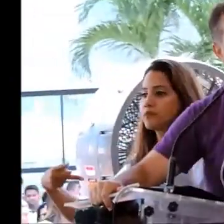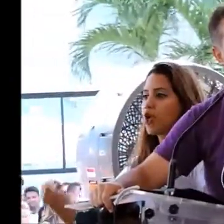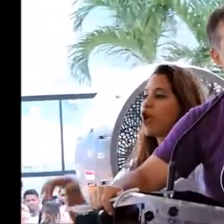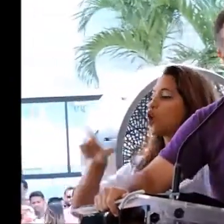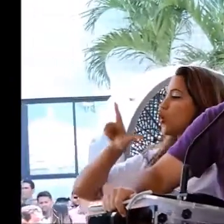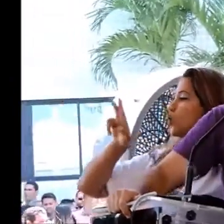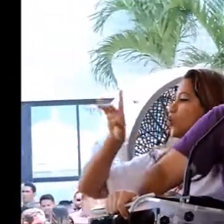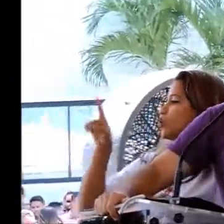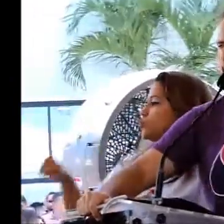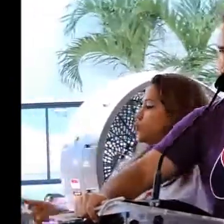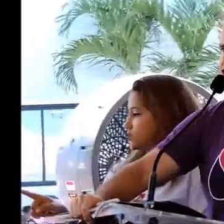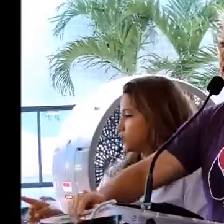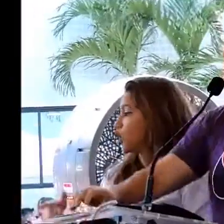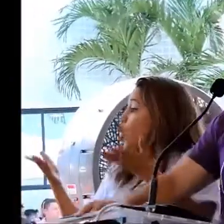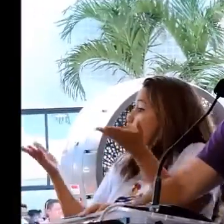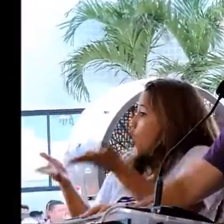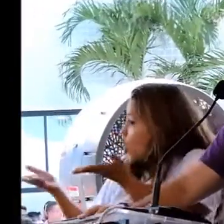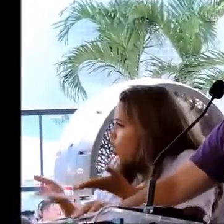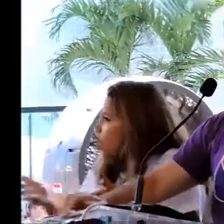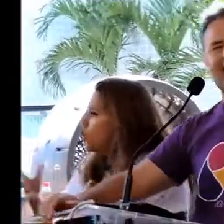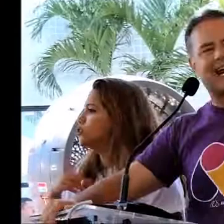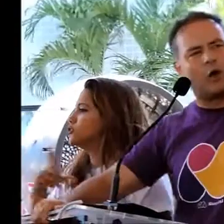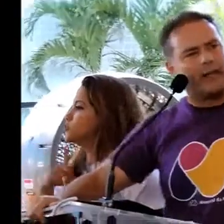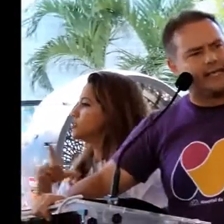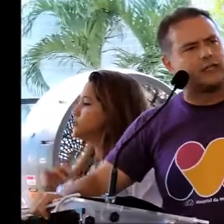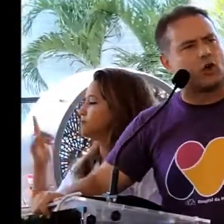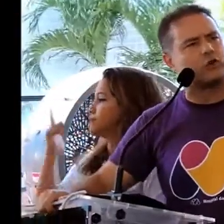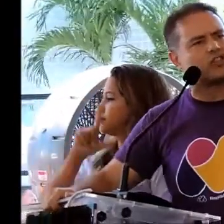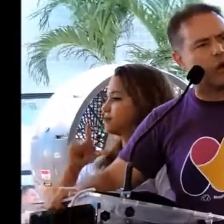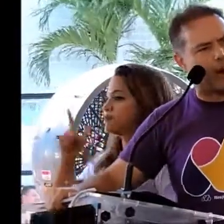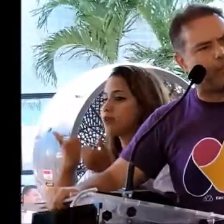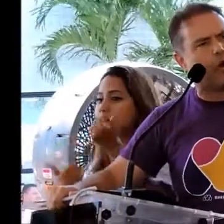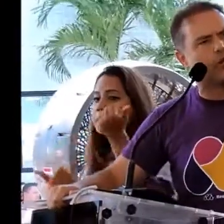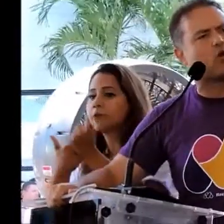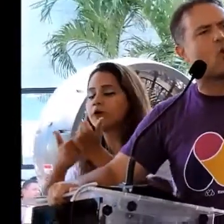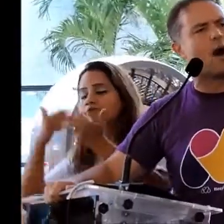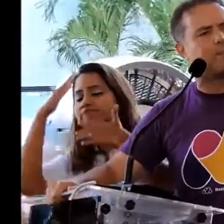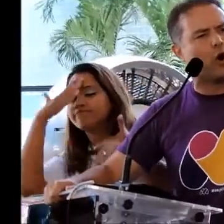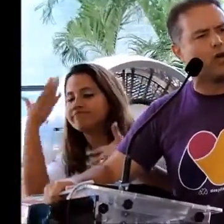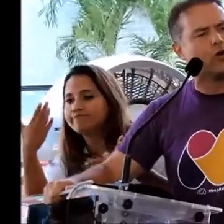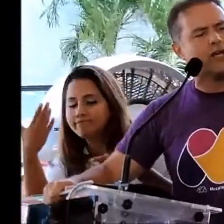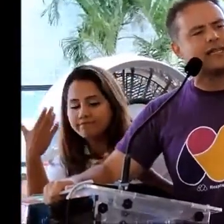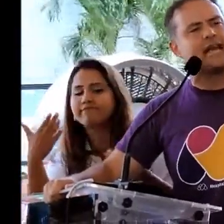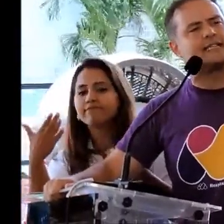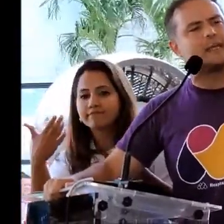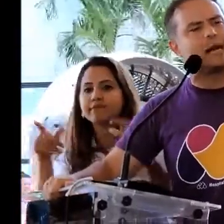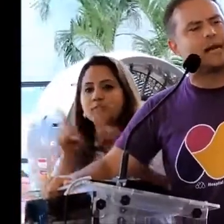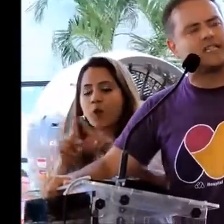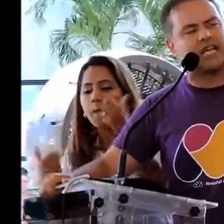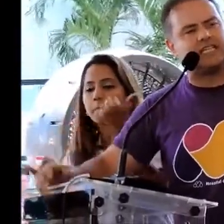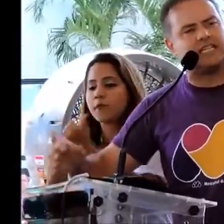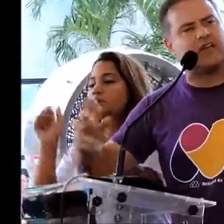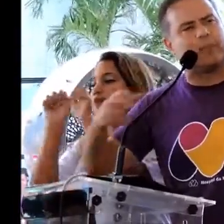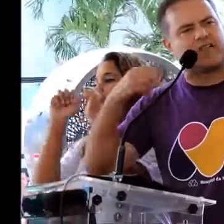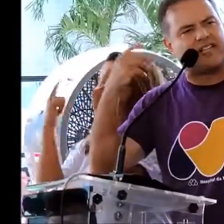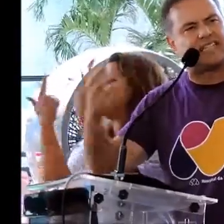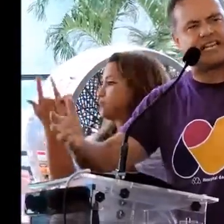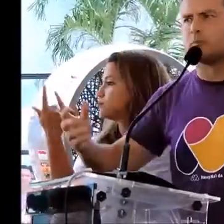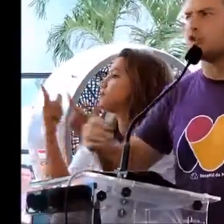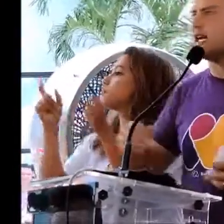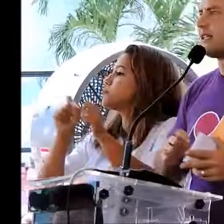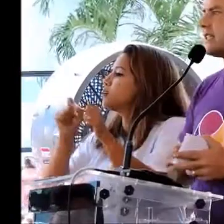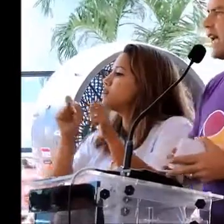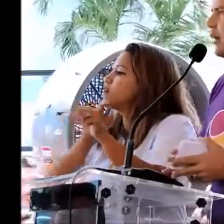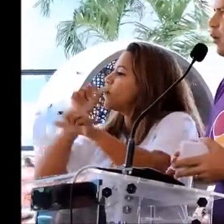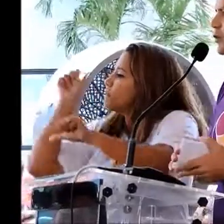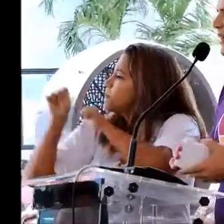deputado Luiz Dantas. E hoje, conto integralmente com o seu apoio e com o apoio da Assembleia Legislativa para fazer